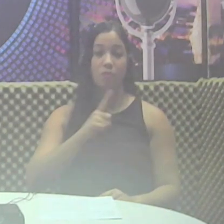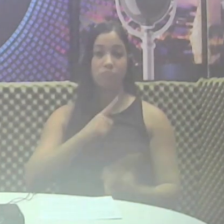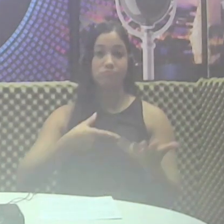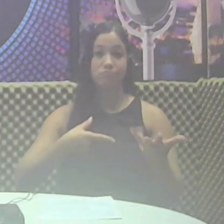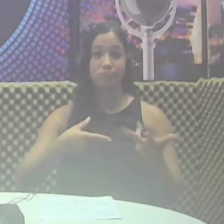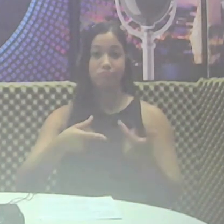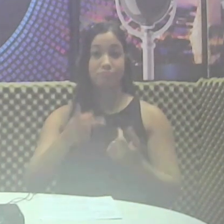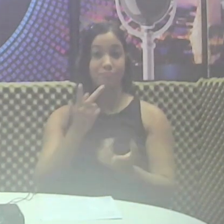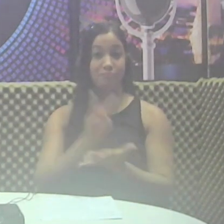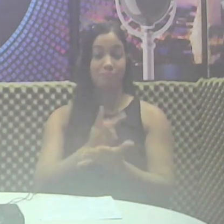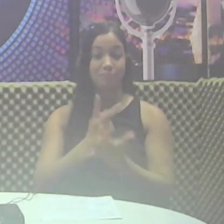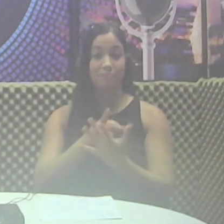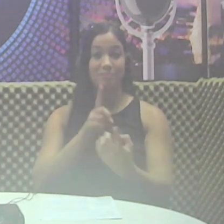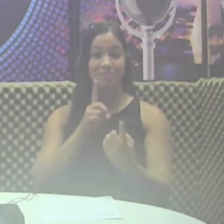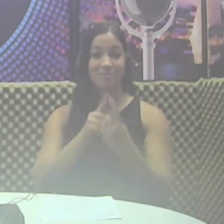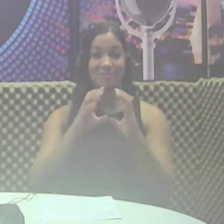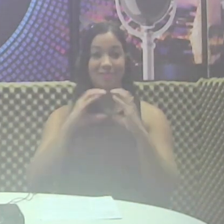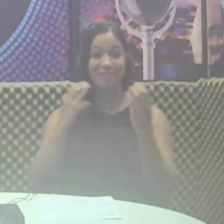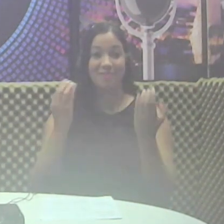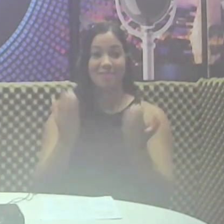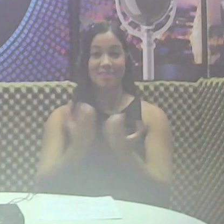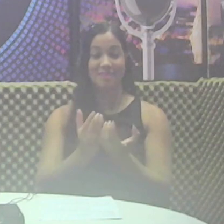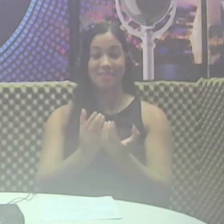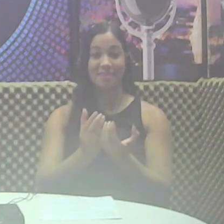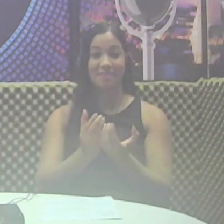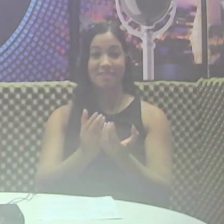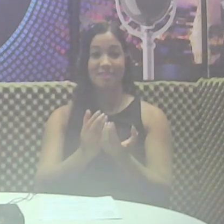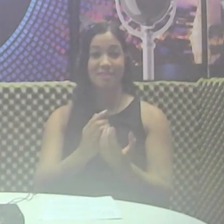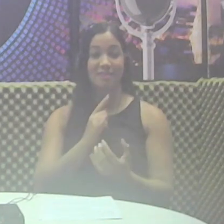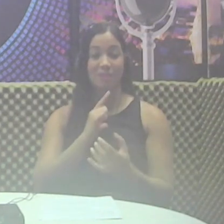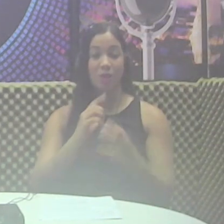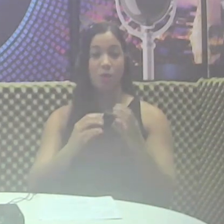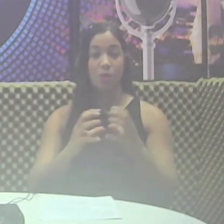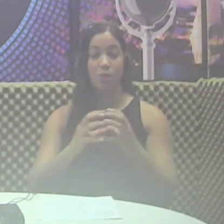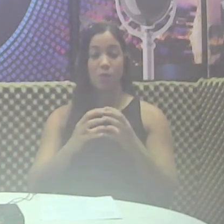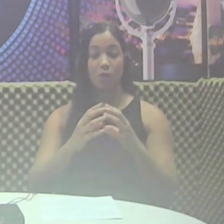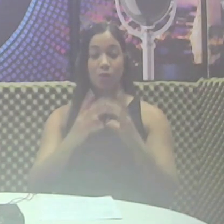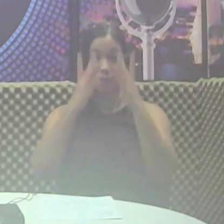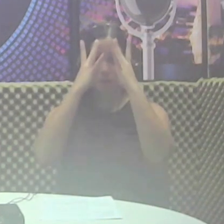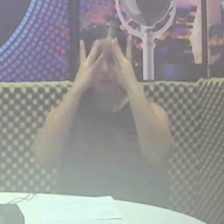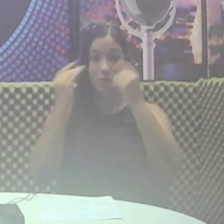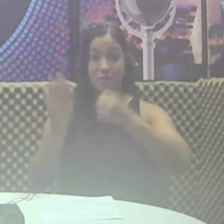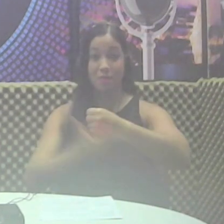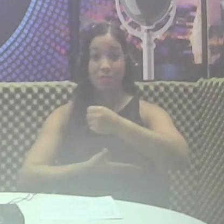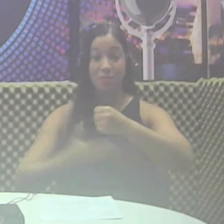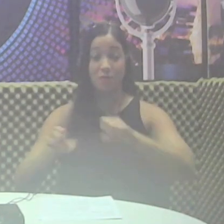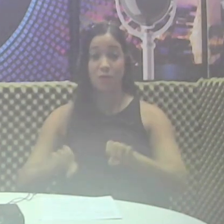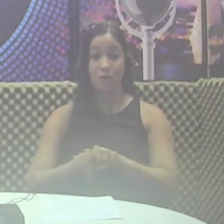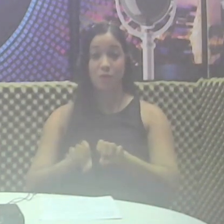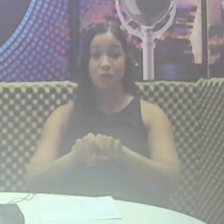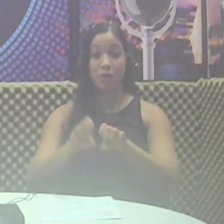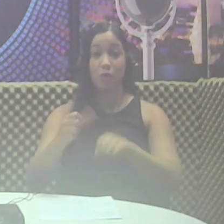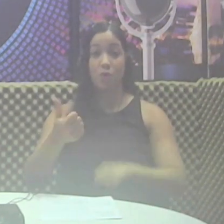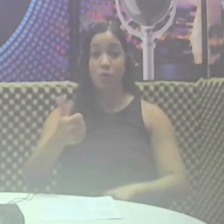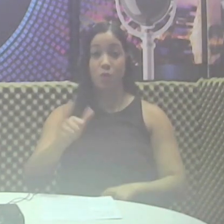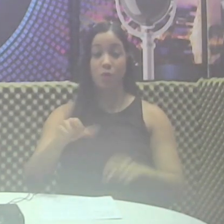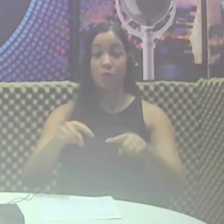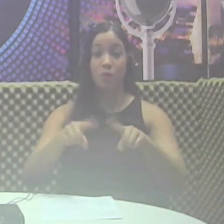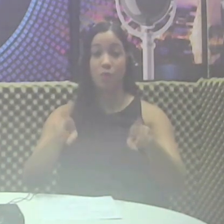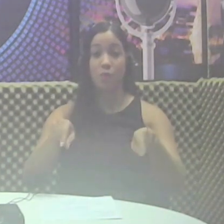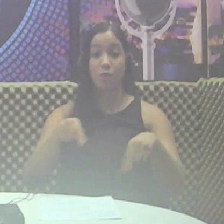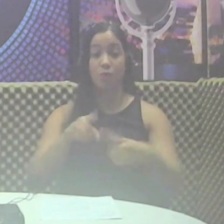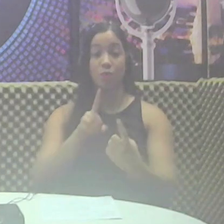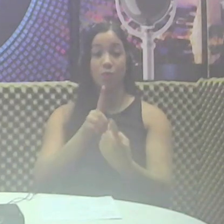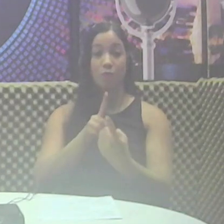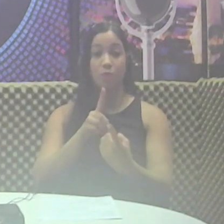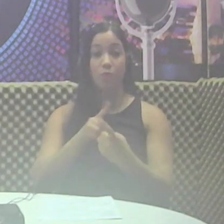mesmos atendimentos à comunidade. Composta por uma equipe de atenção primária, a estrutura oferece 11 consultórios com serviços